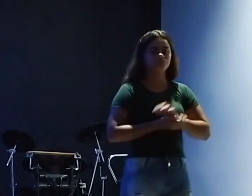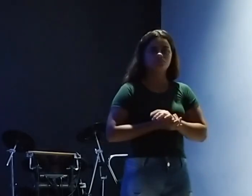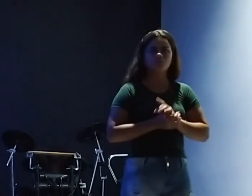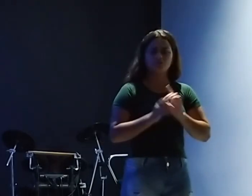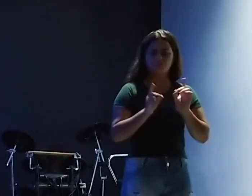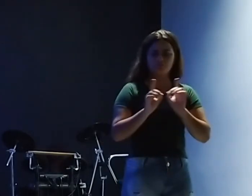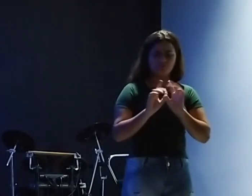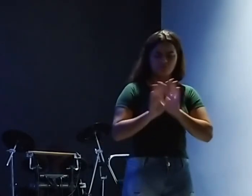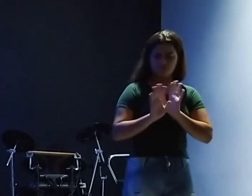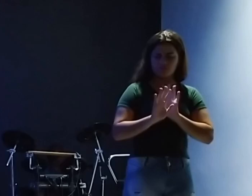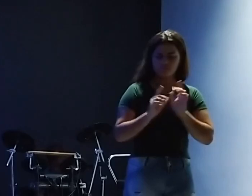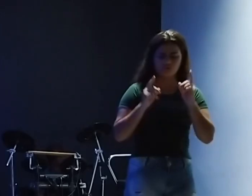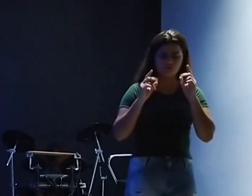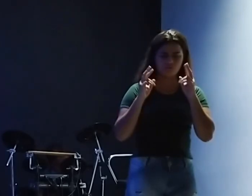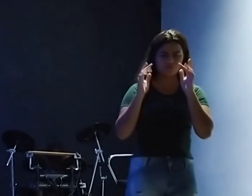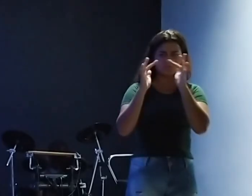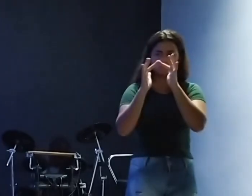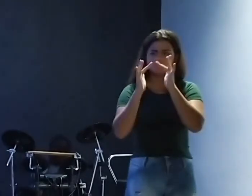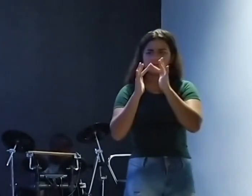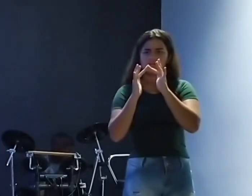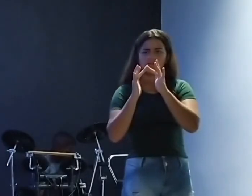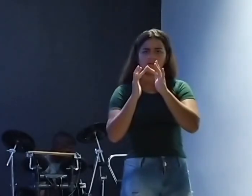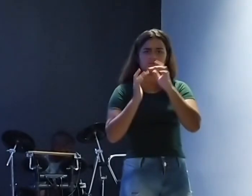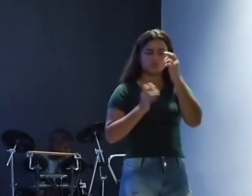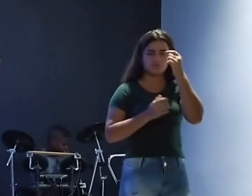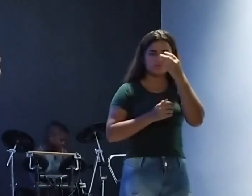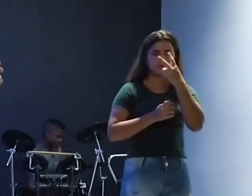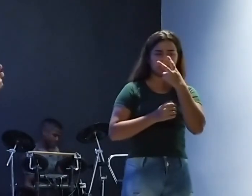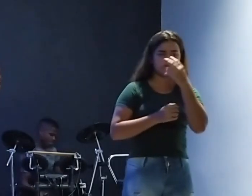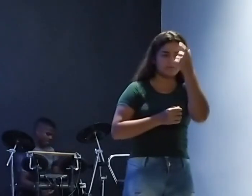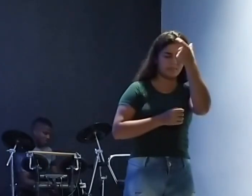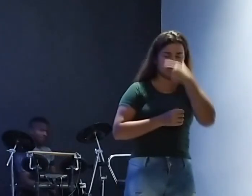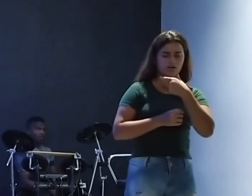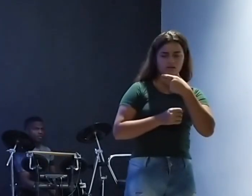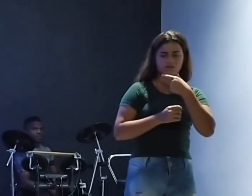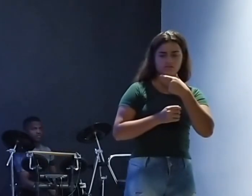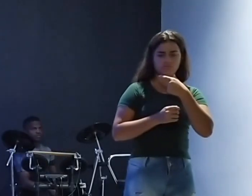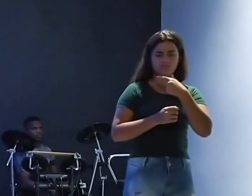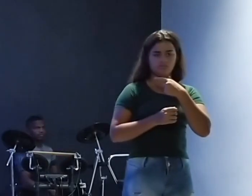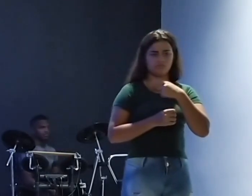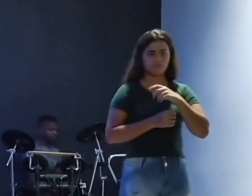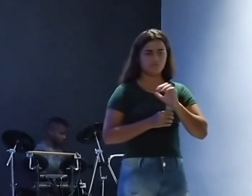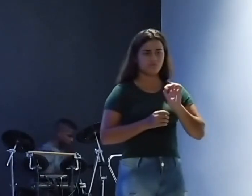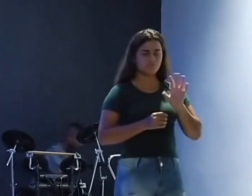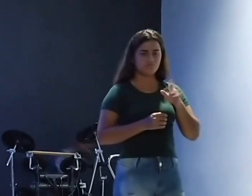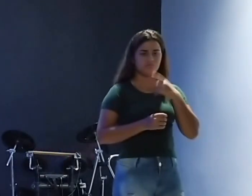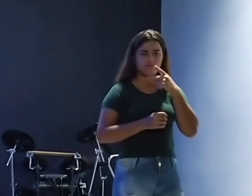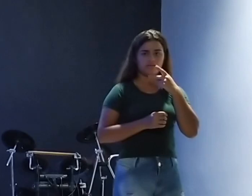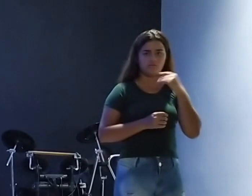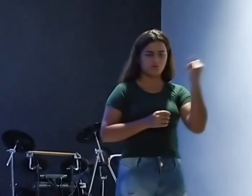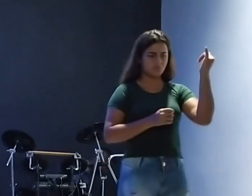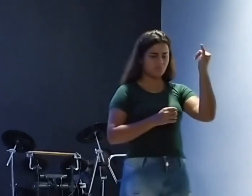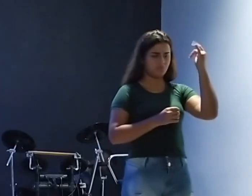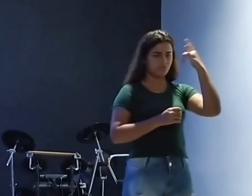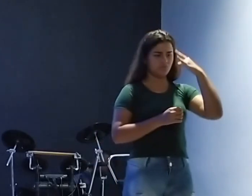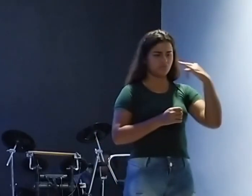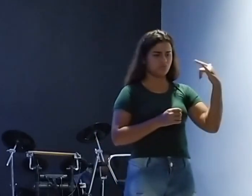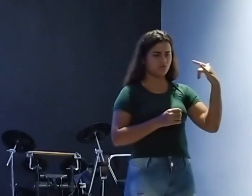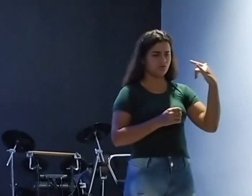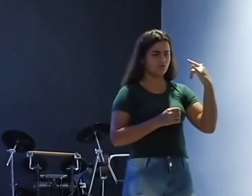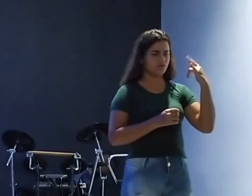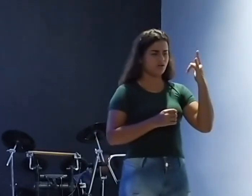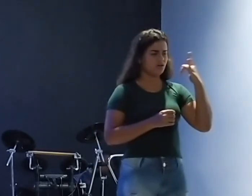relacionamento superficial. Não relacionamento da boca para fora. Aquele eu te amo vazio.